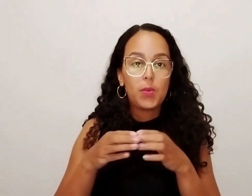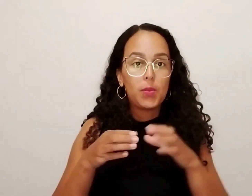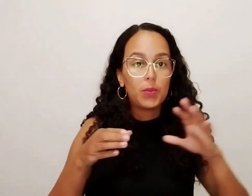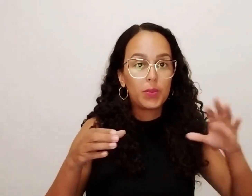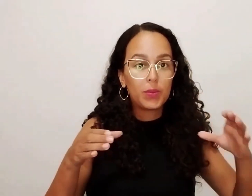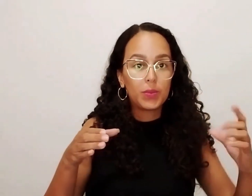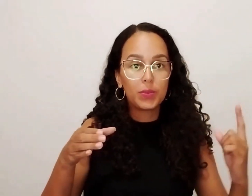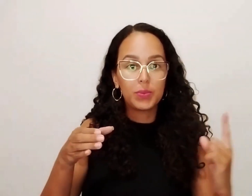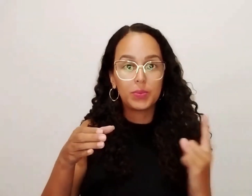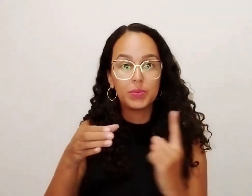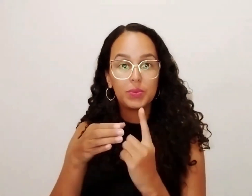arte brasileira.